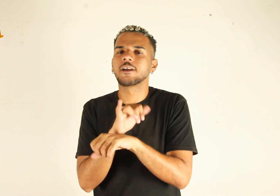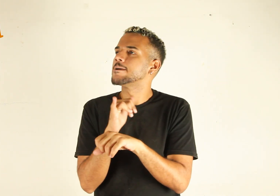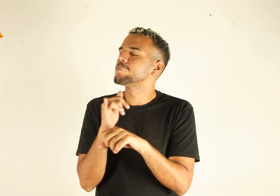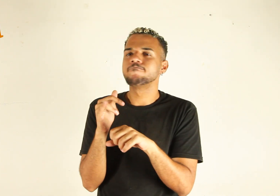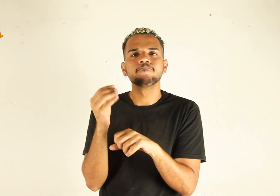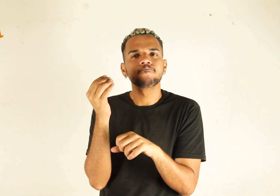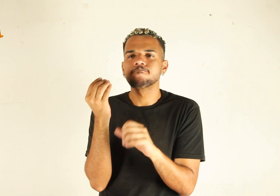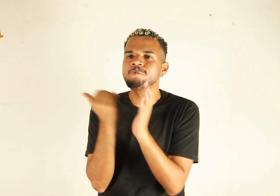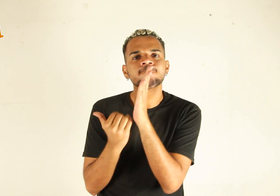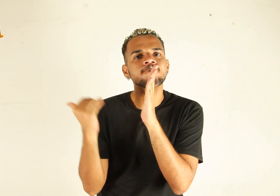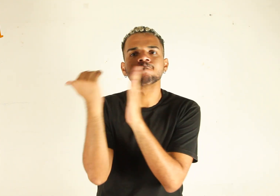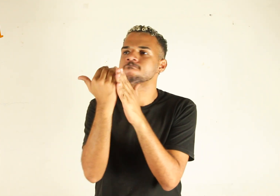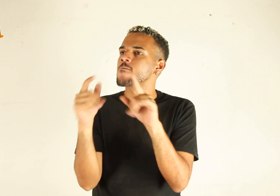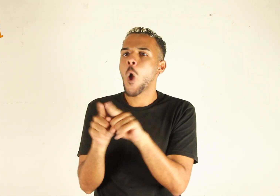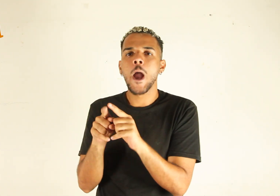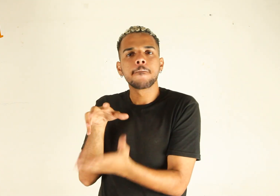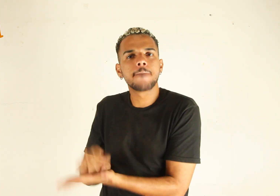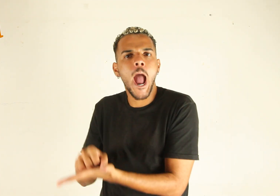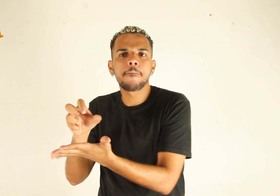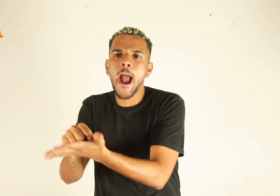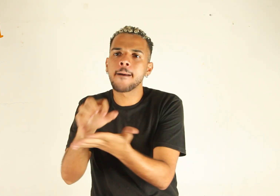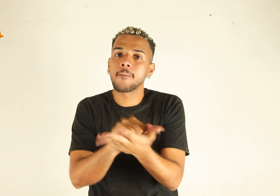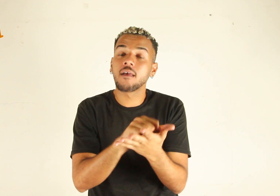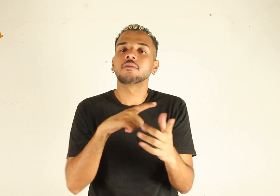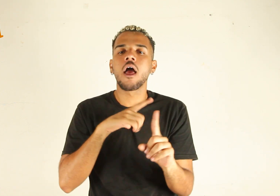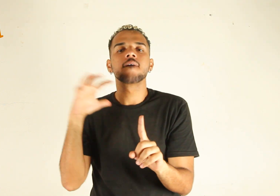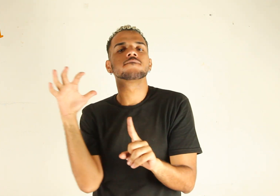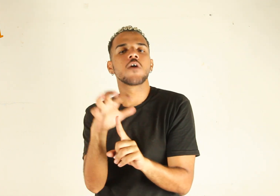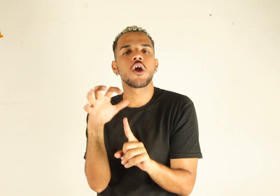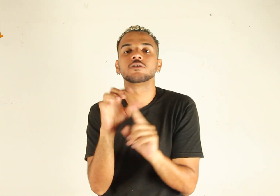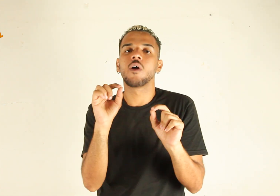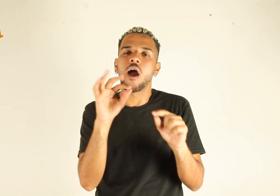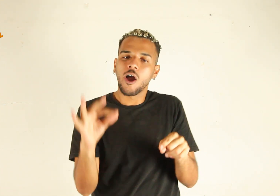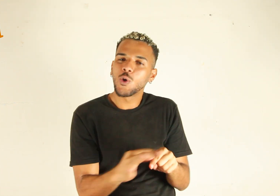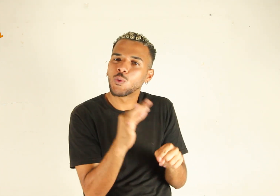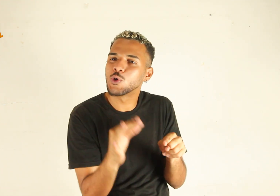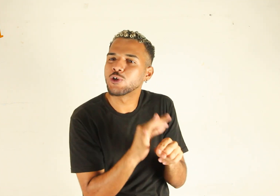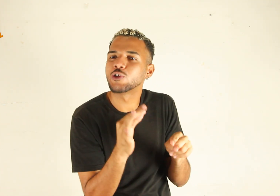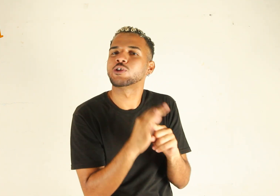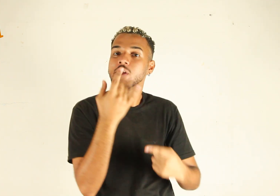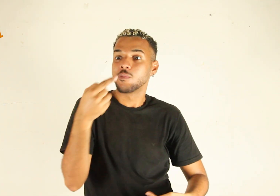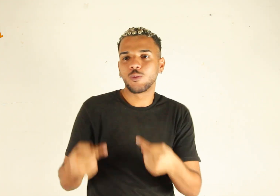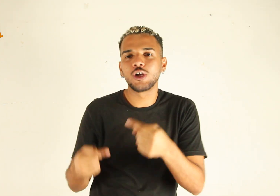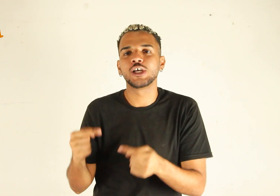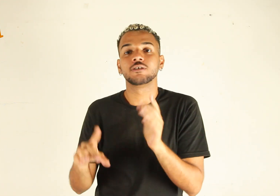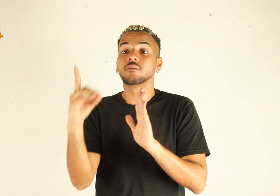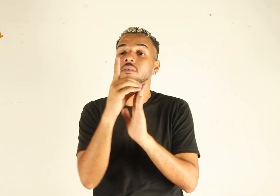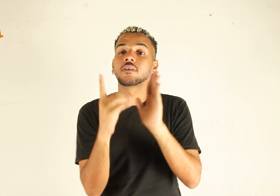A vida da rainha Ginga recebeu a atenção de missionários, militares, governadores que registraram suas